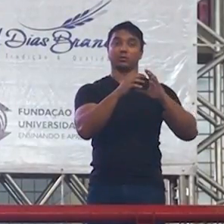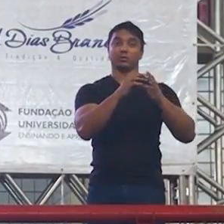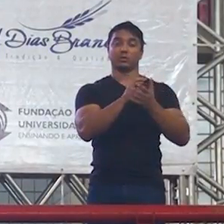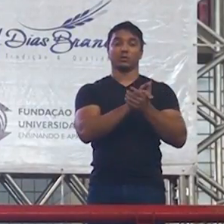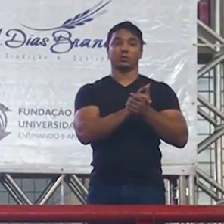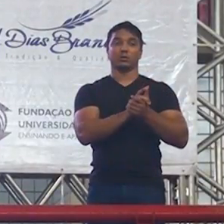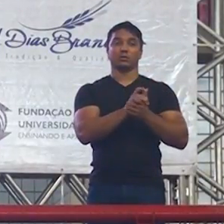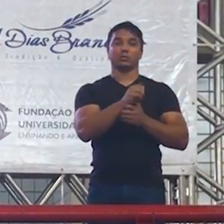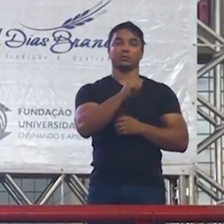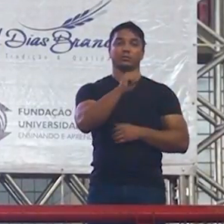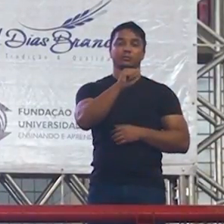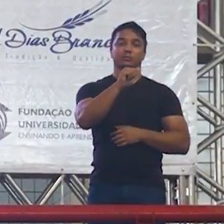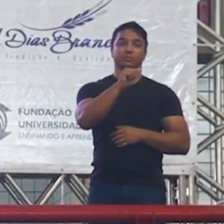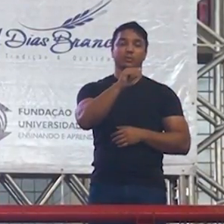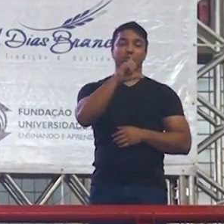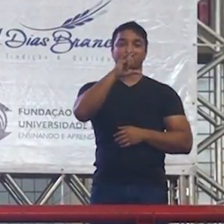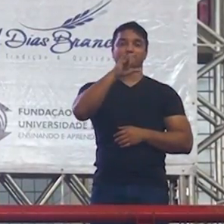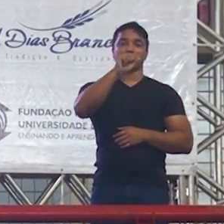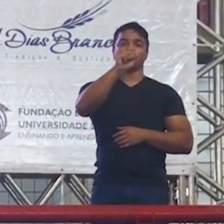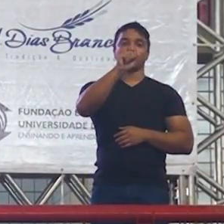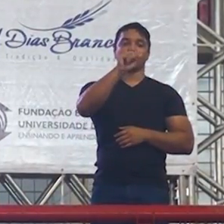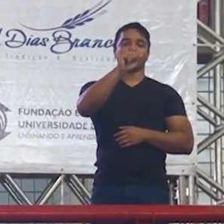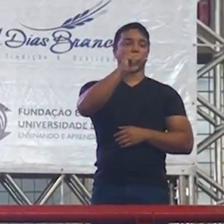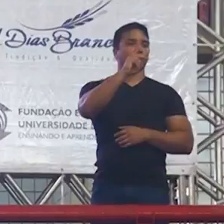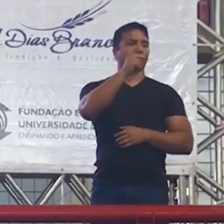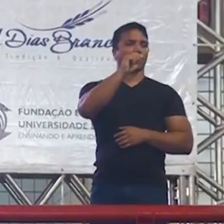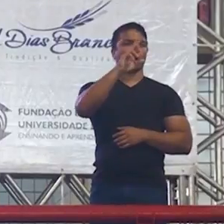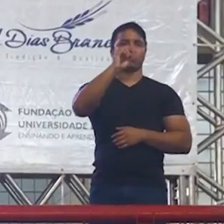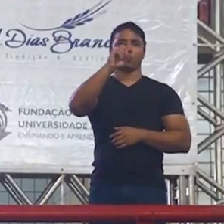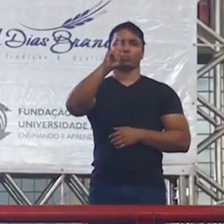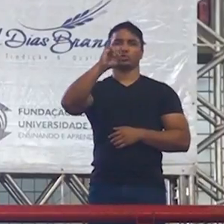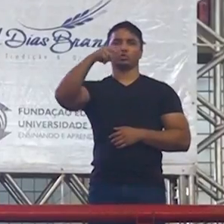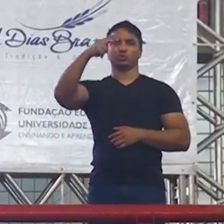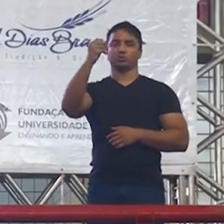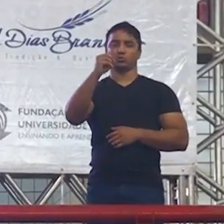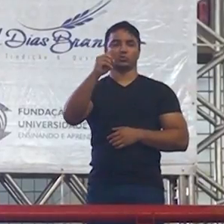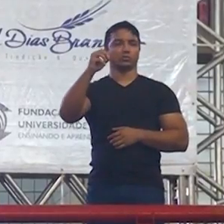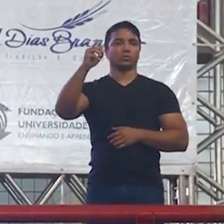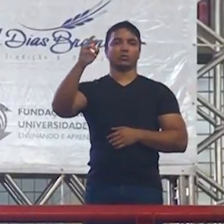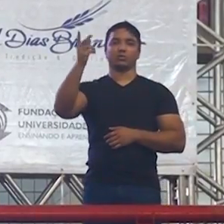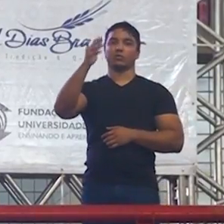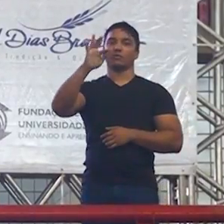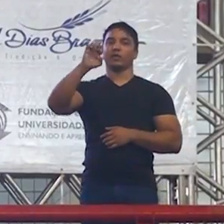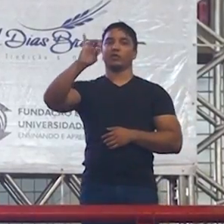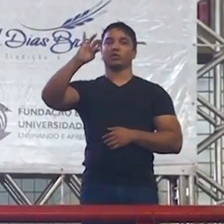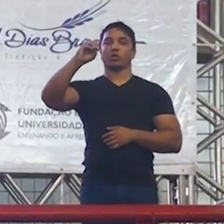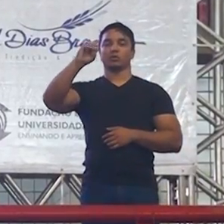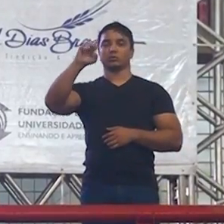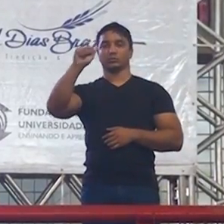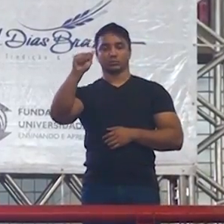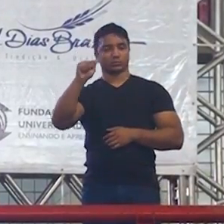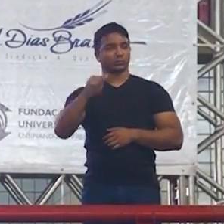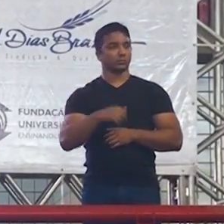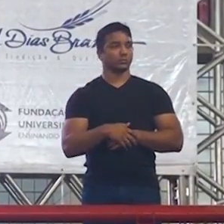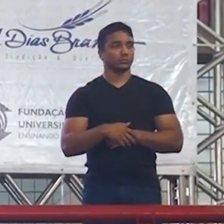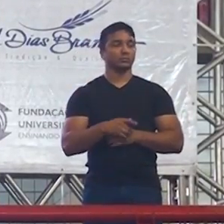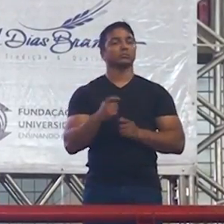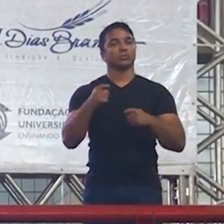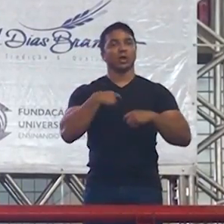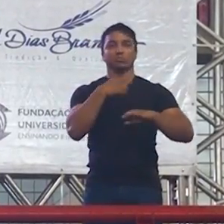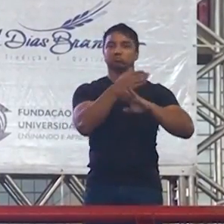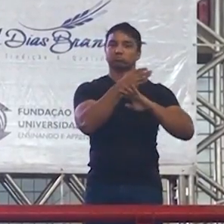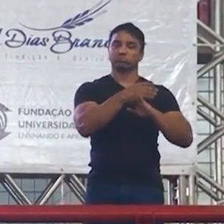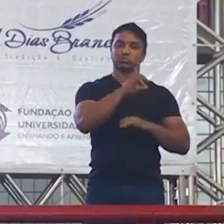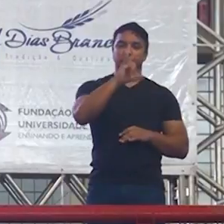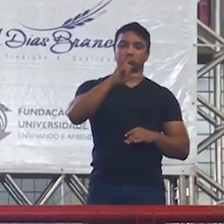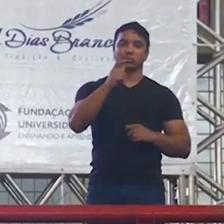é Haroldinho Feitosa, tá certo? Haroldinho Feitosa. Quem quiser, pode colocar lá, que tem várias coisas que